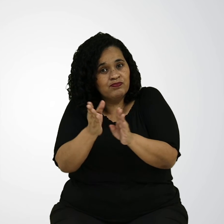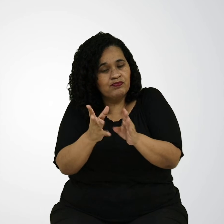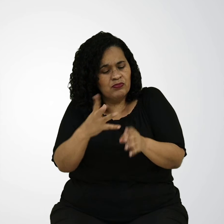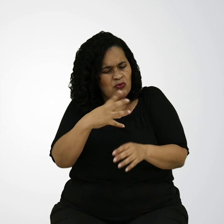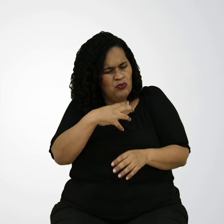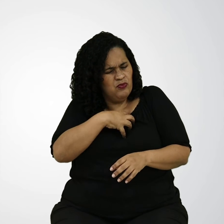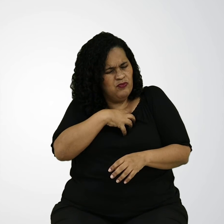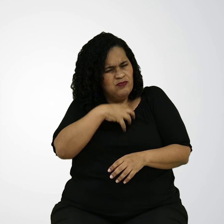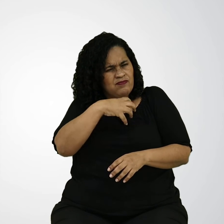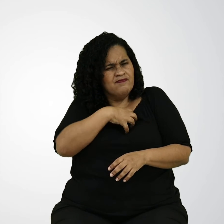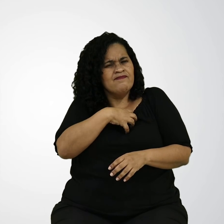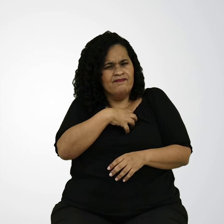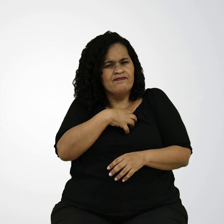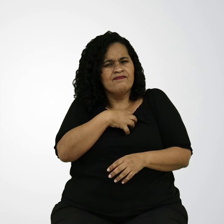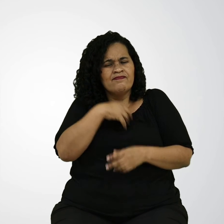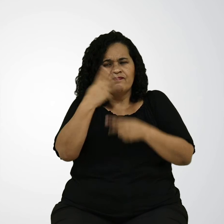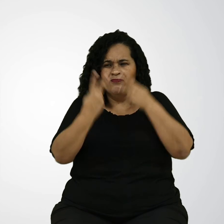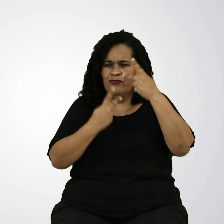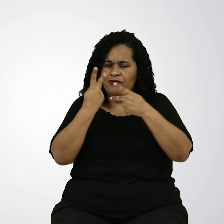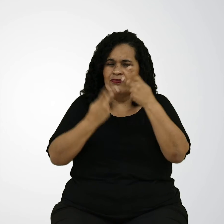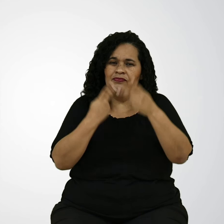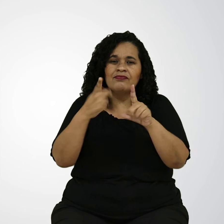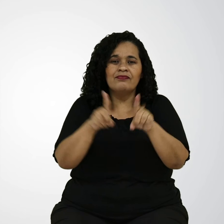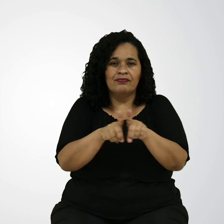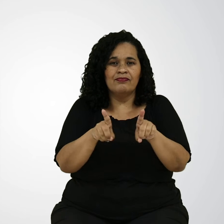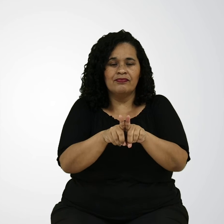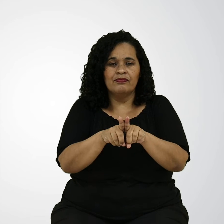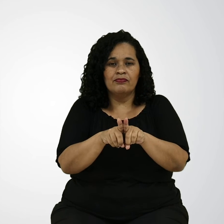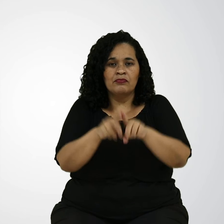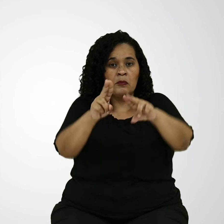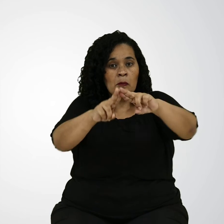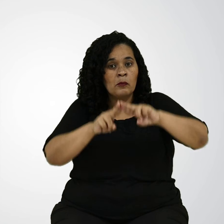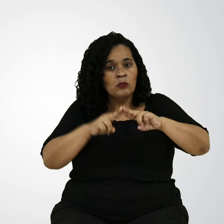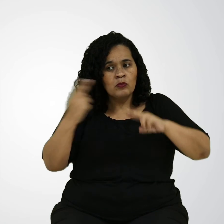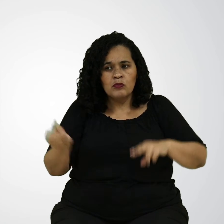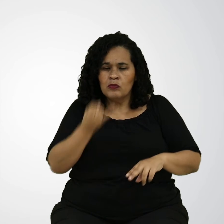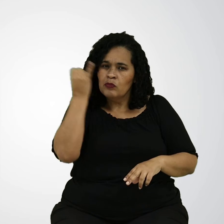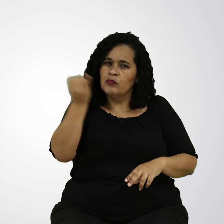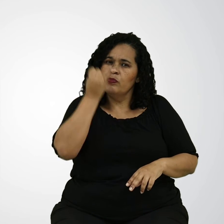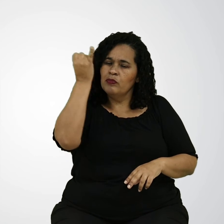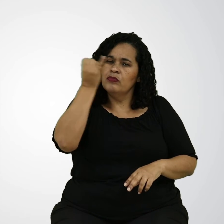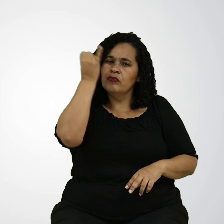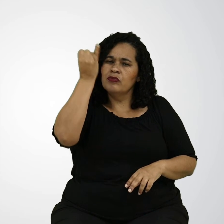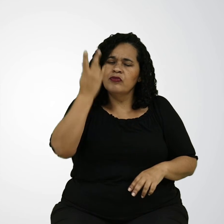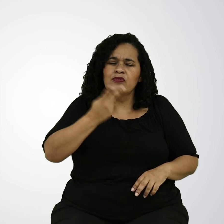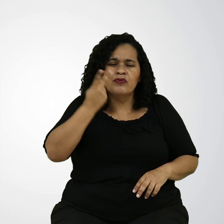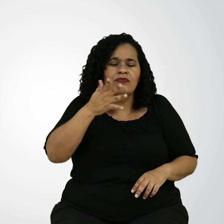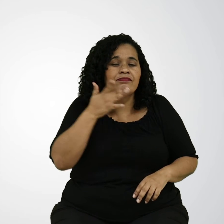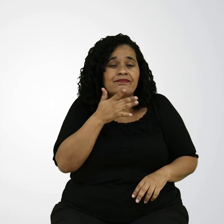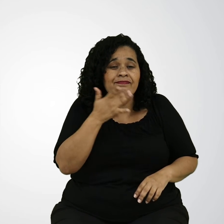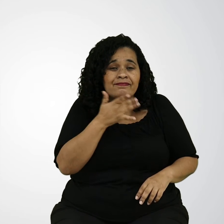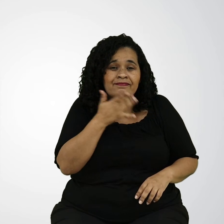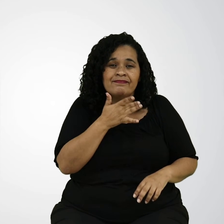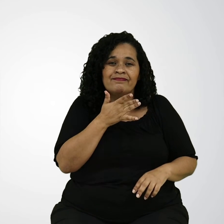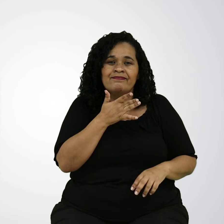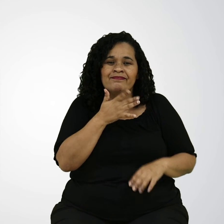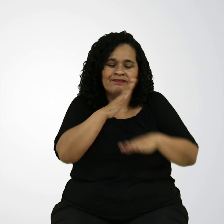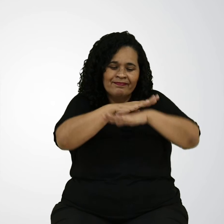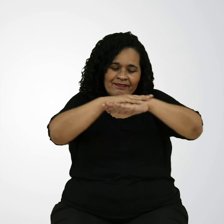de falar. Né? Então, que as nossas palavras sejam sempre saborosas e sensatas. Que desafio,